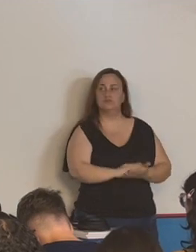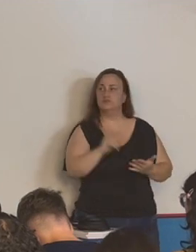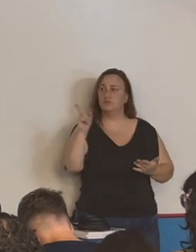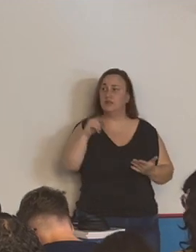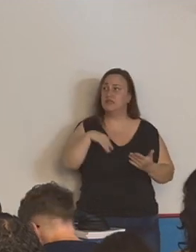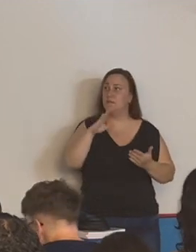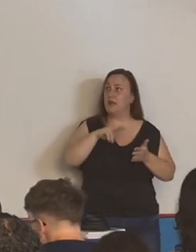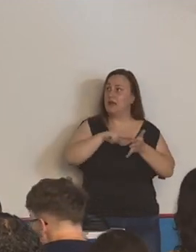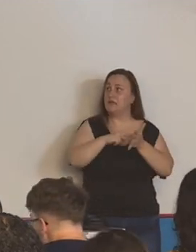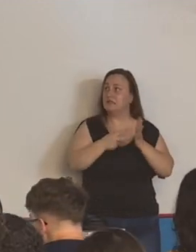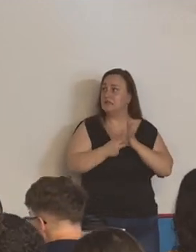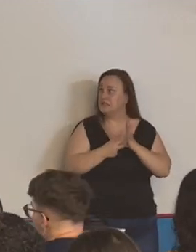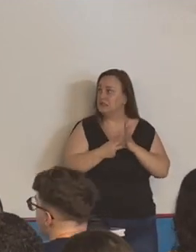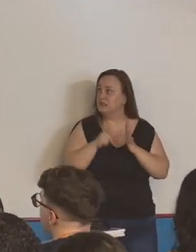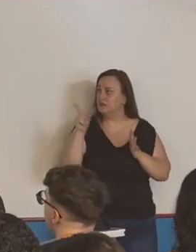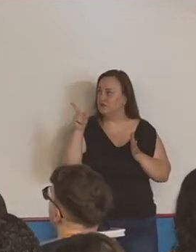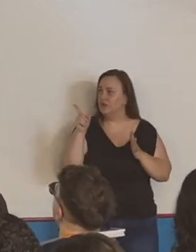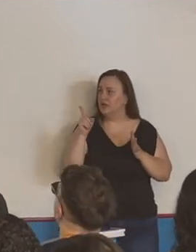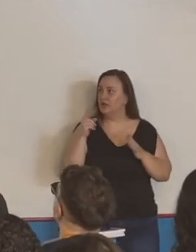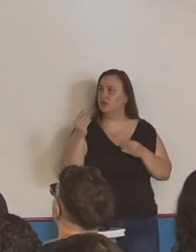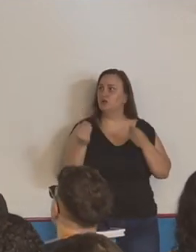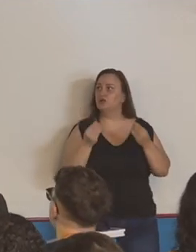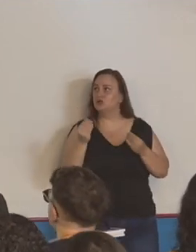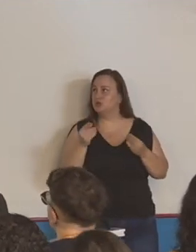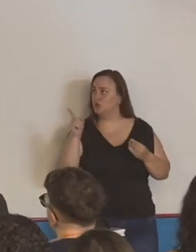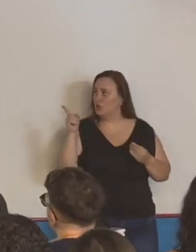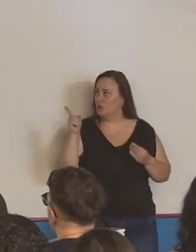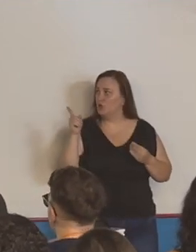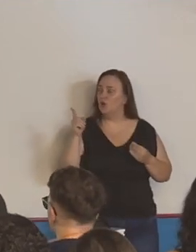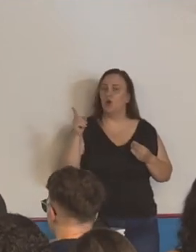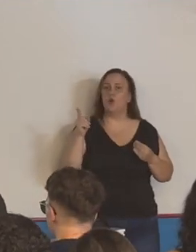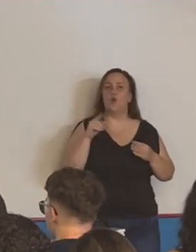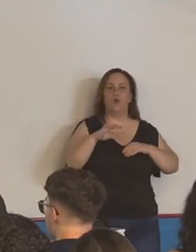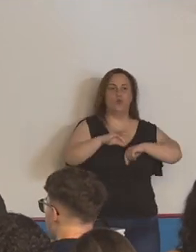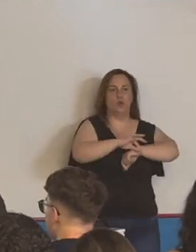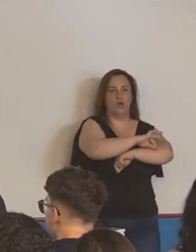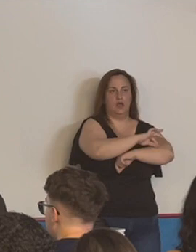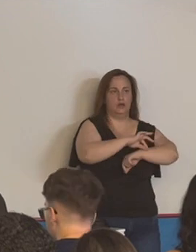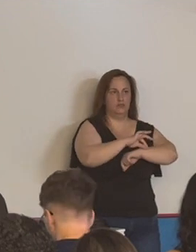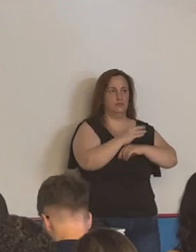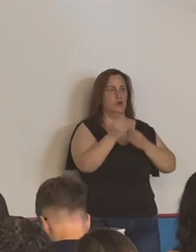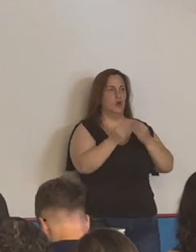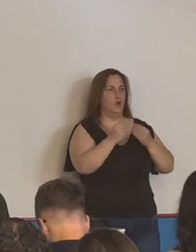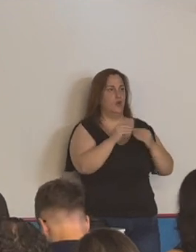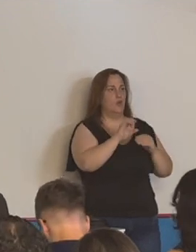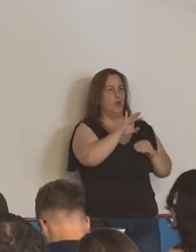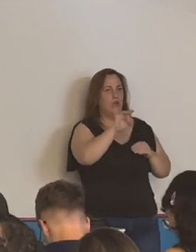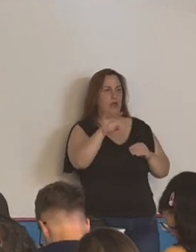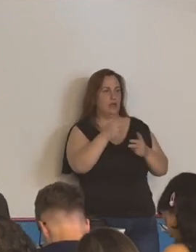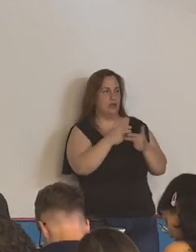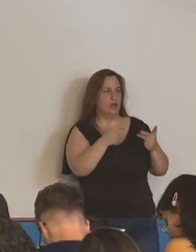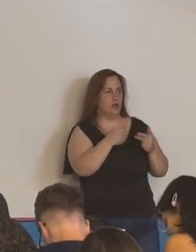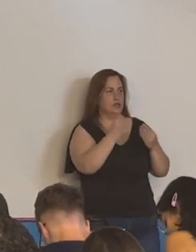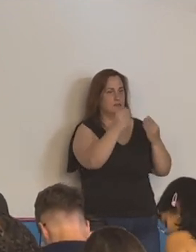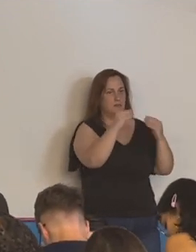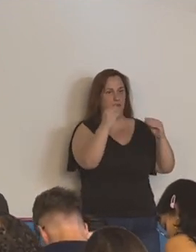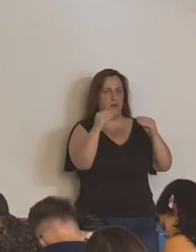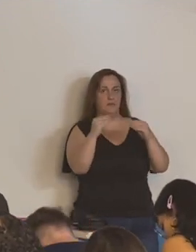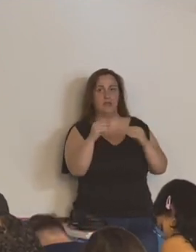de significado, né, de toda aquela arquitetura e os objetos. Então, assim, mesmo retirando o